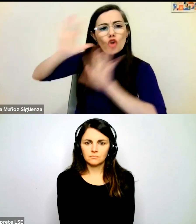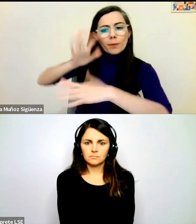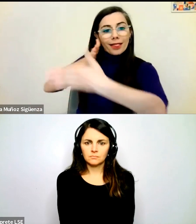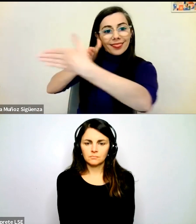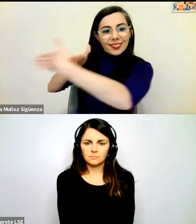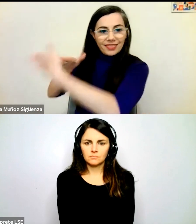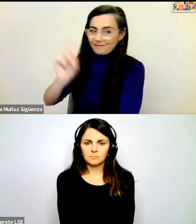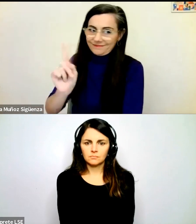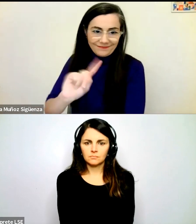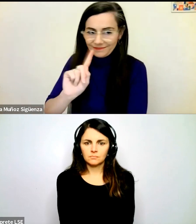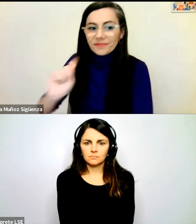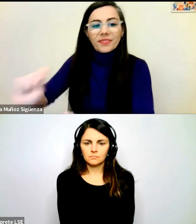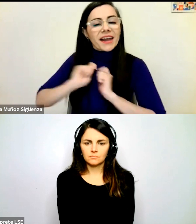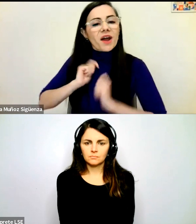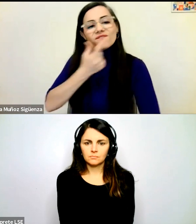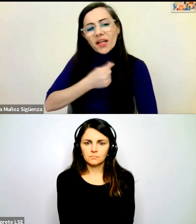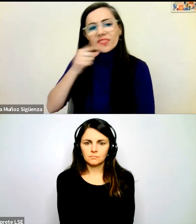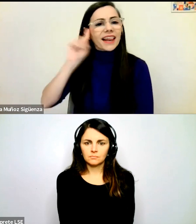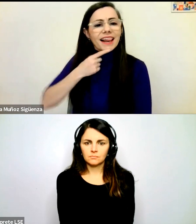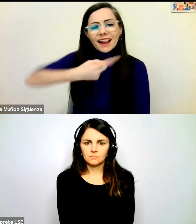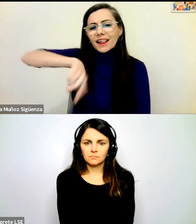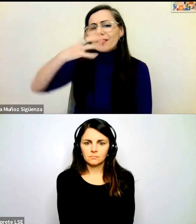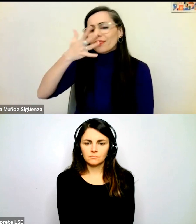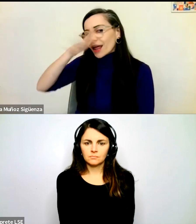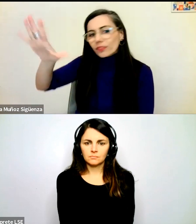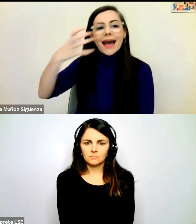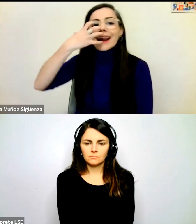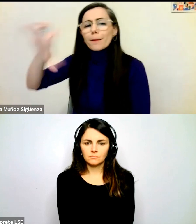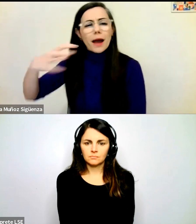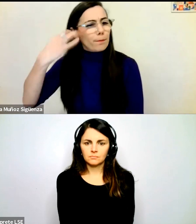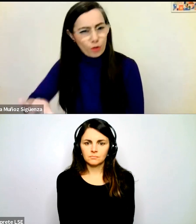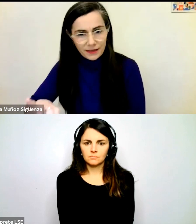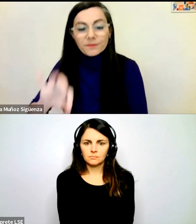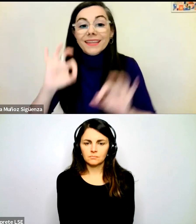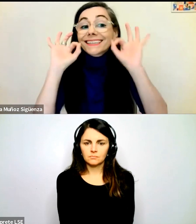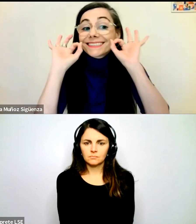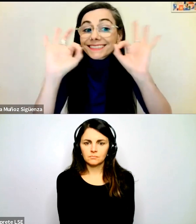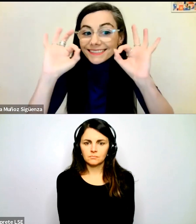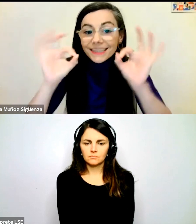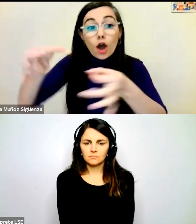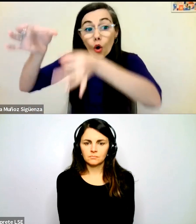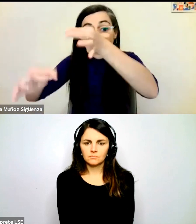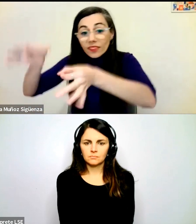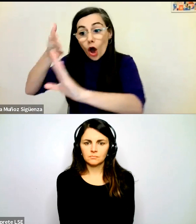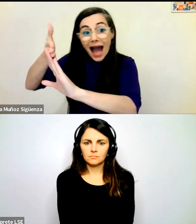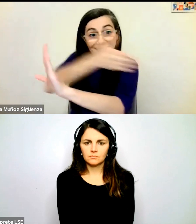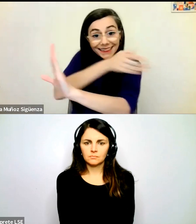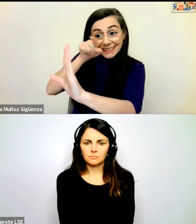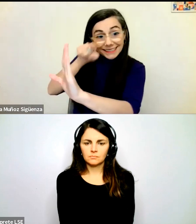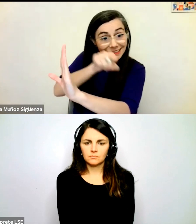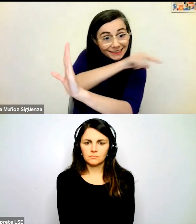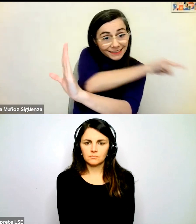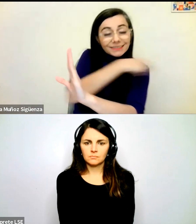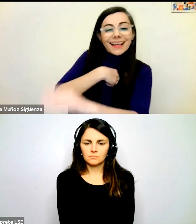ya escrito para evitar cualquier barrera y facilitaros la denuncia y la reclamación a cualquier